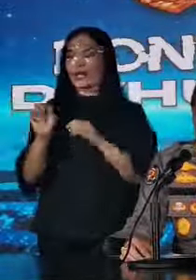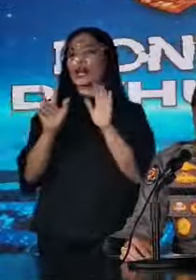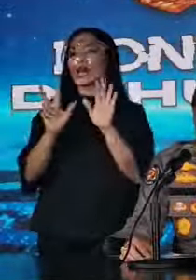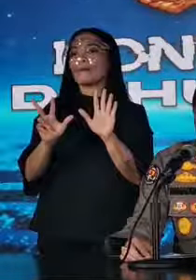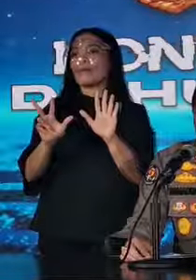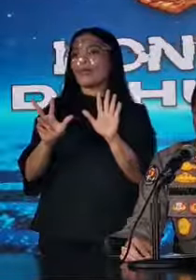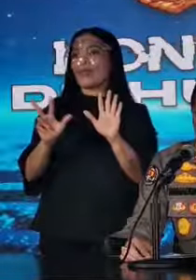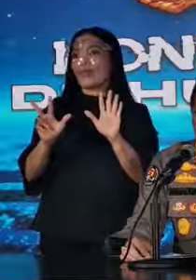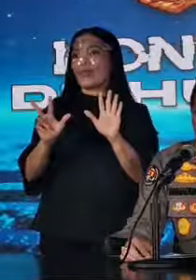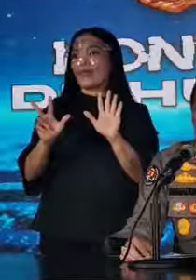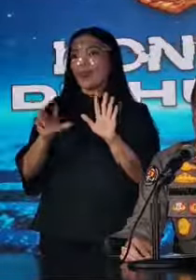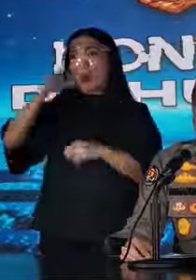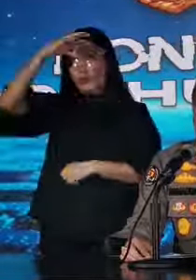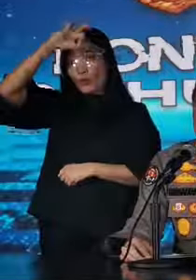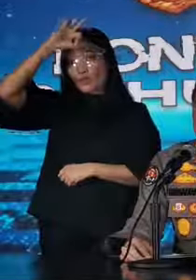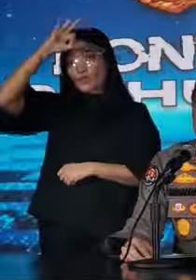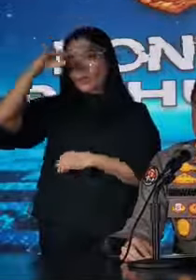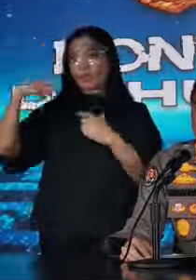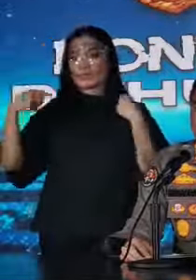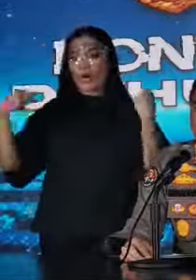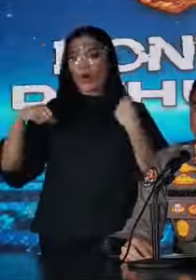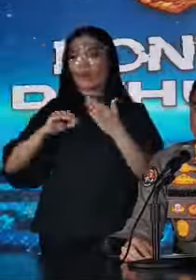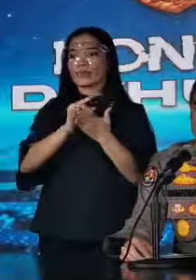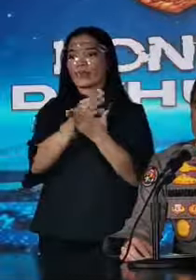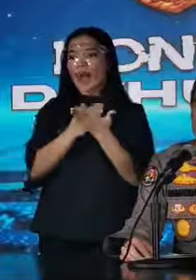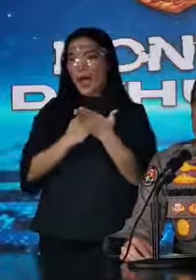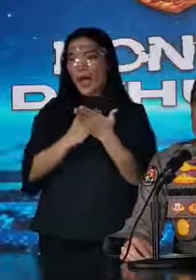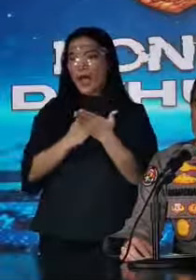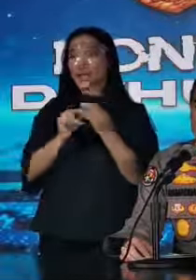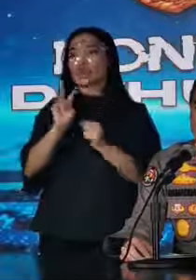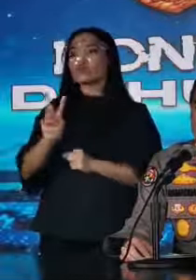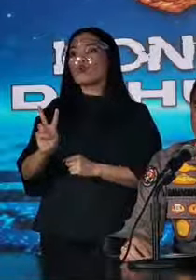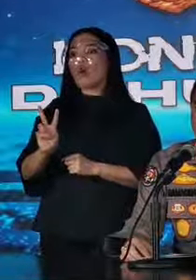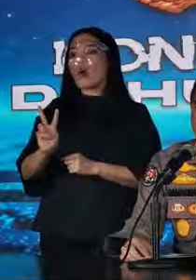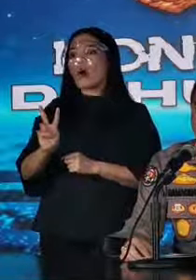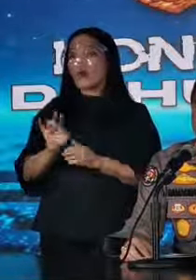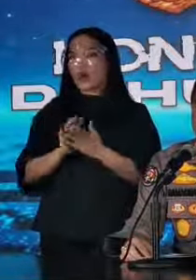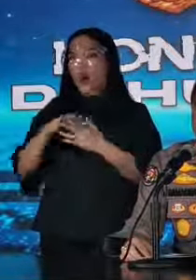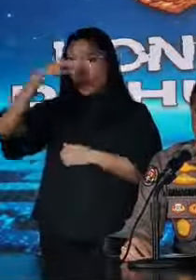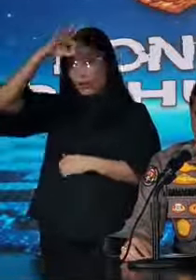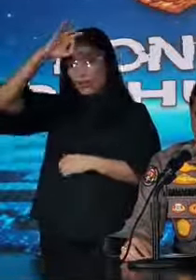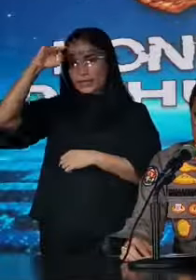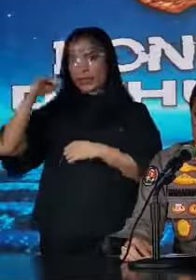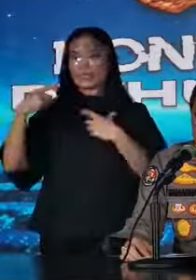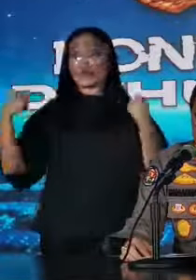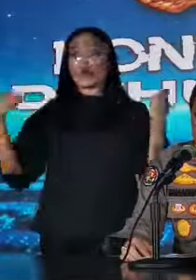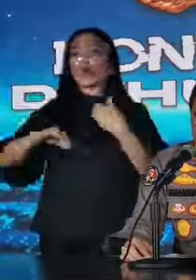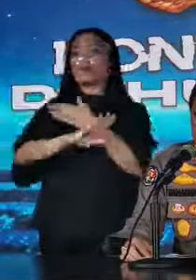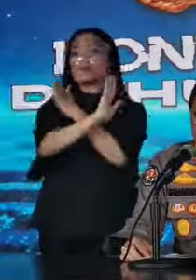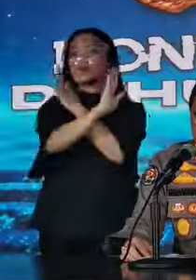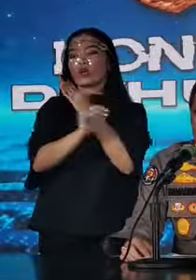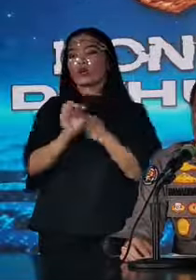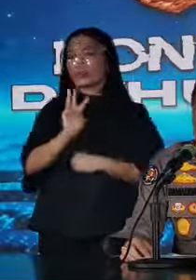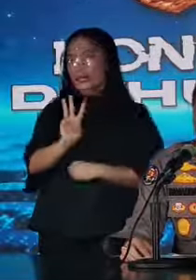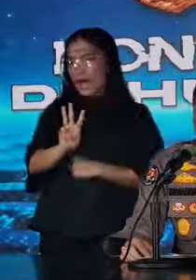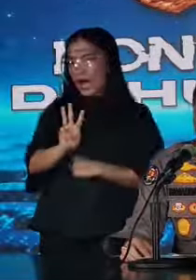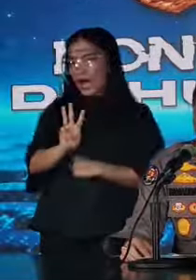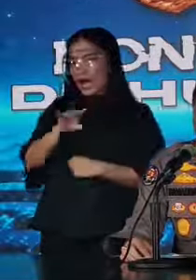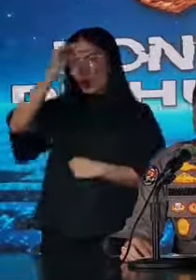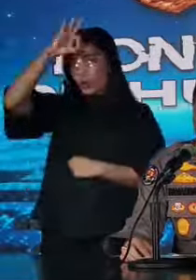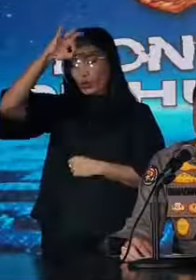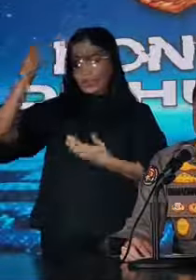kegiatan, Polda Jawa Tengah 2 kegiatan, Polda Jawa Timur 3 kegiatan,